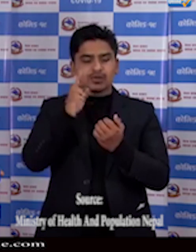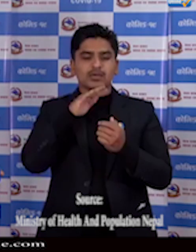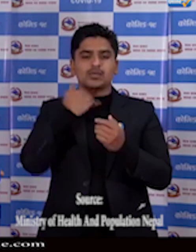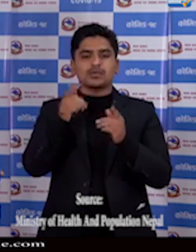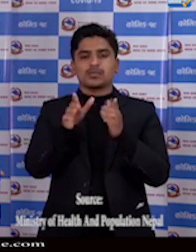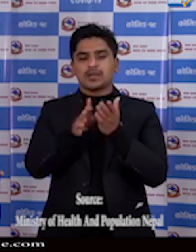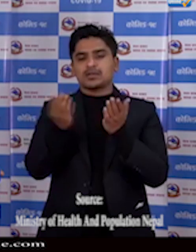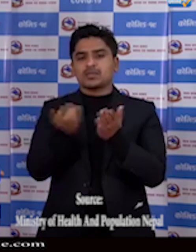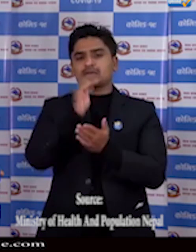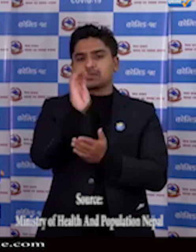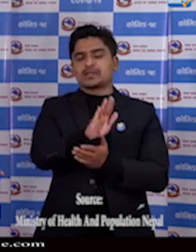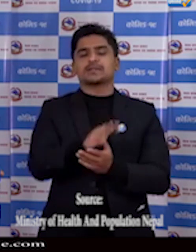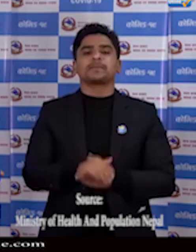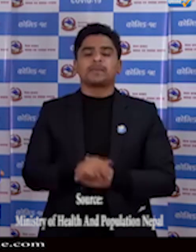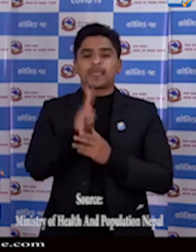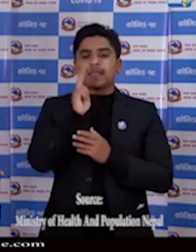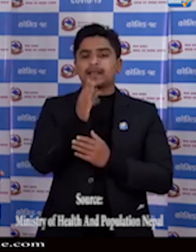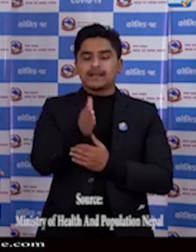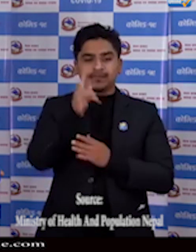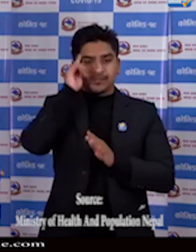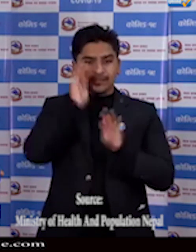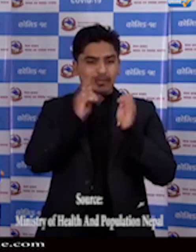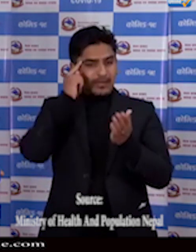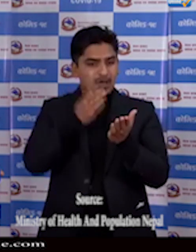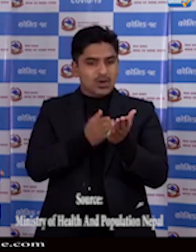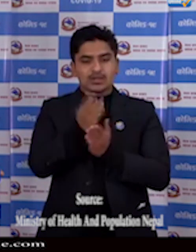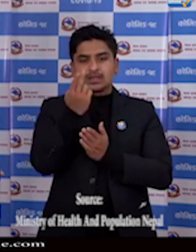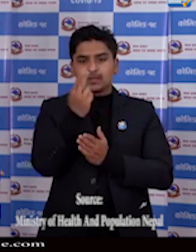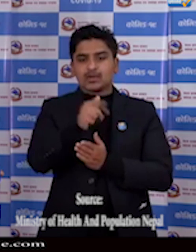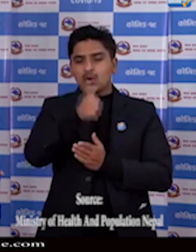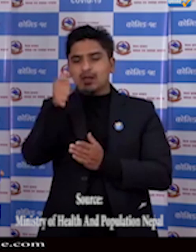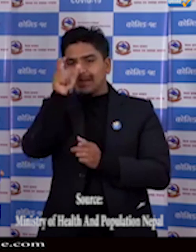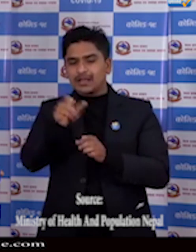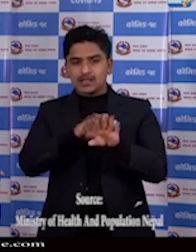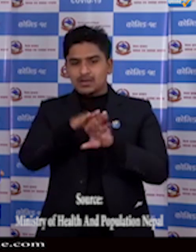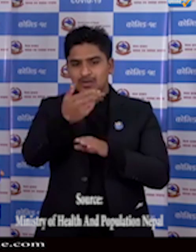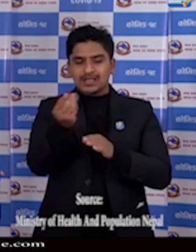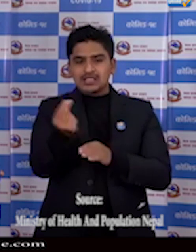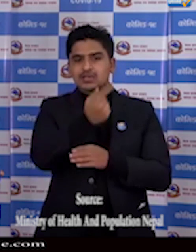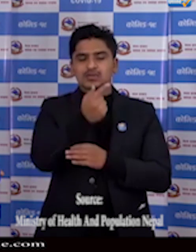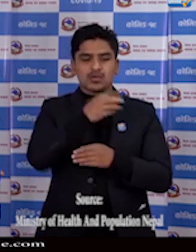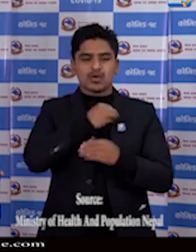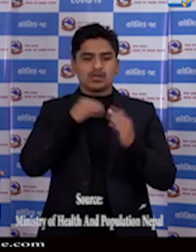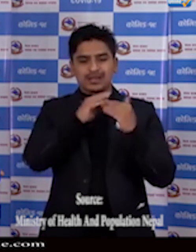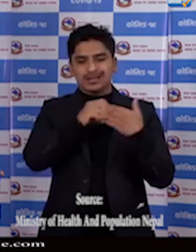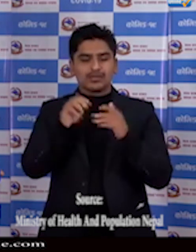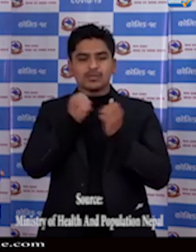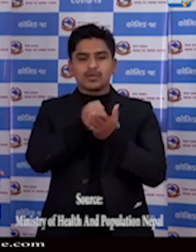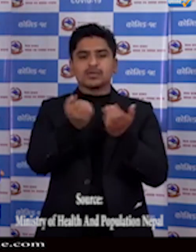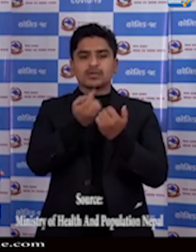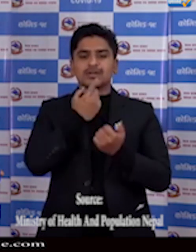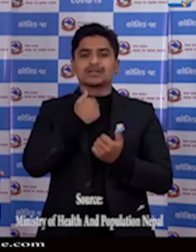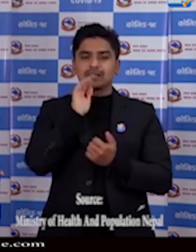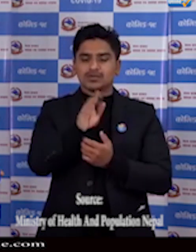मृत्युबाट चाहिँ बचाउन सकिन्छ त्यसले गर्दाखेरि सम्भावित लक्षणहरू भएका र अन्य व्यक्तिहरूलाई छिटो अस्पताल ल्याउन मद्दत गरौँ भन्न